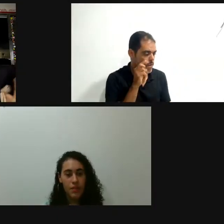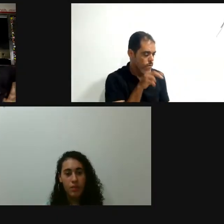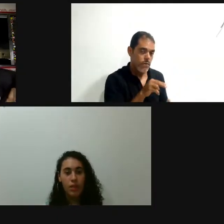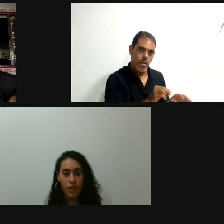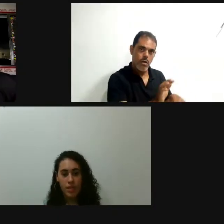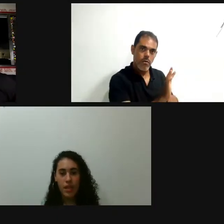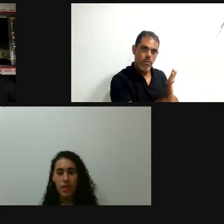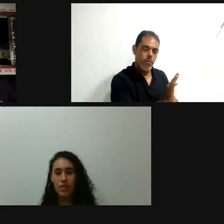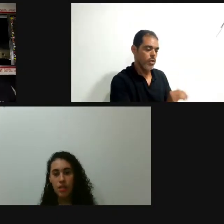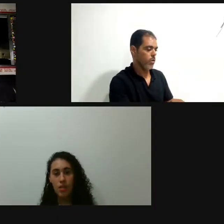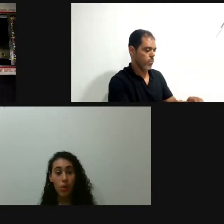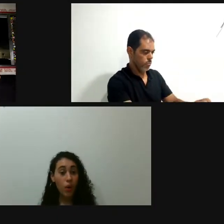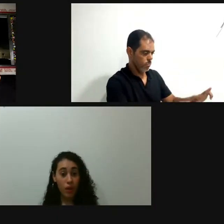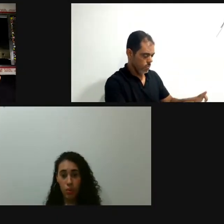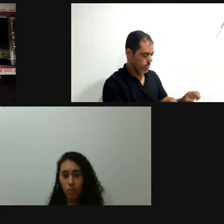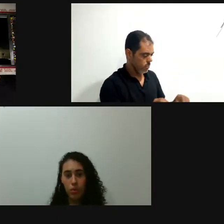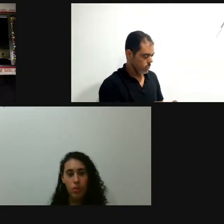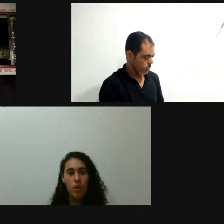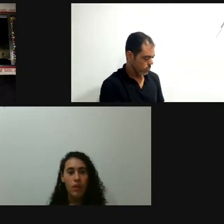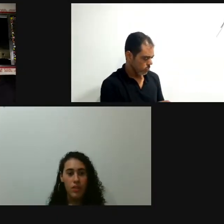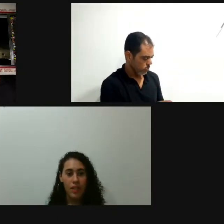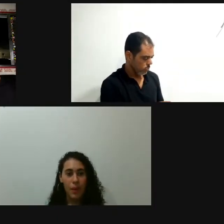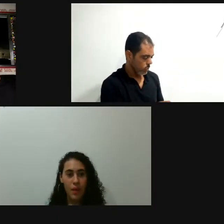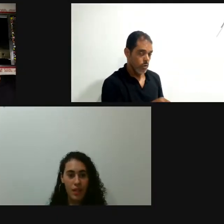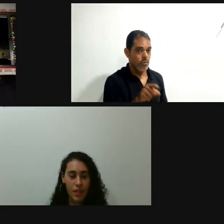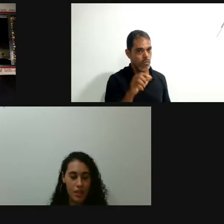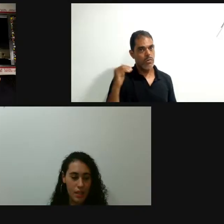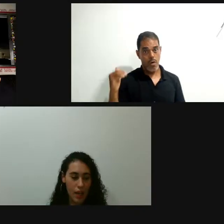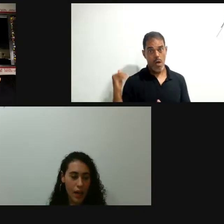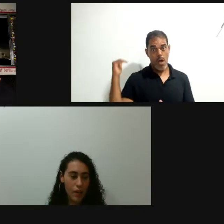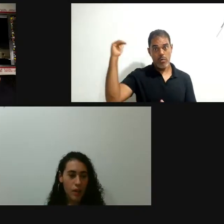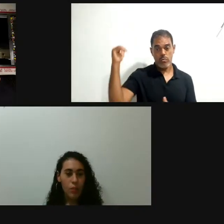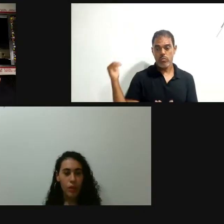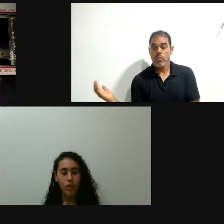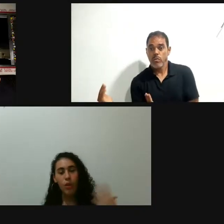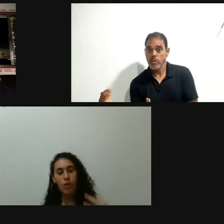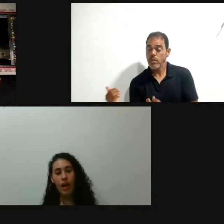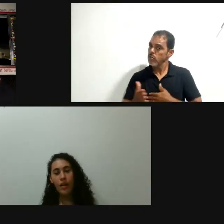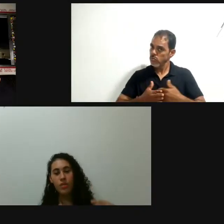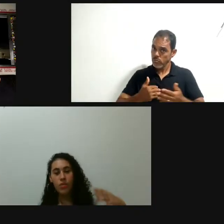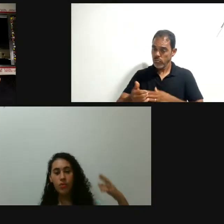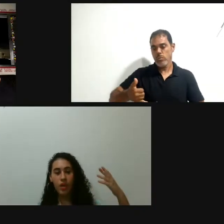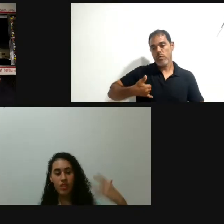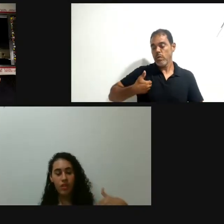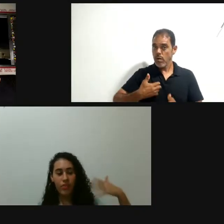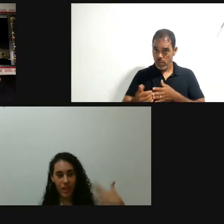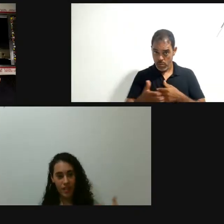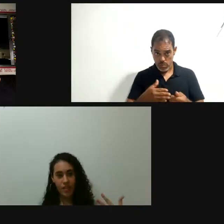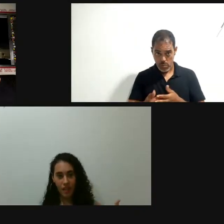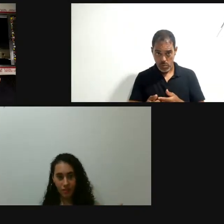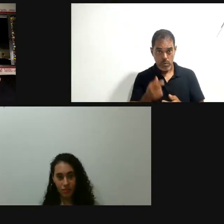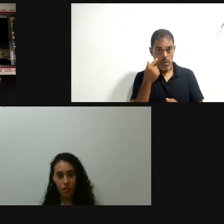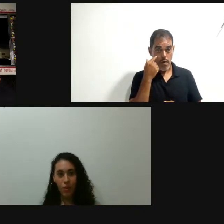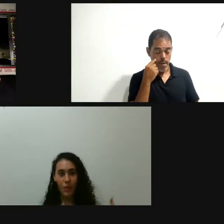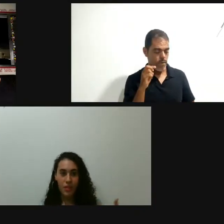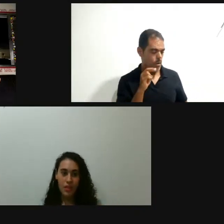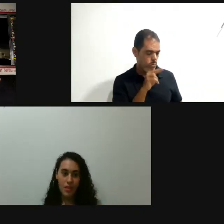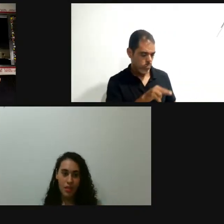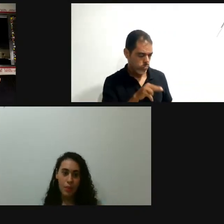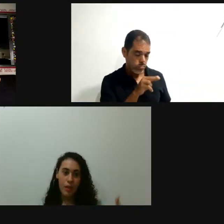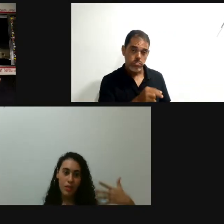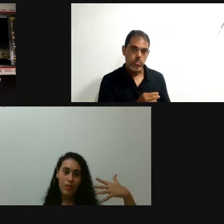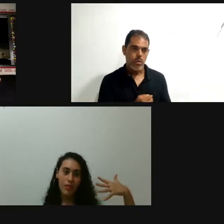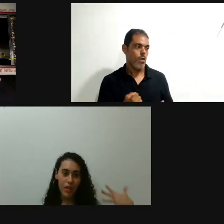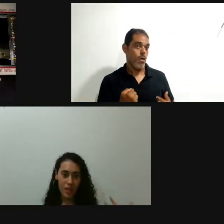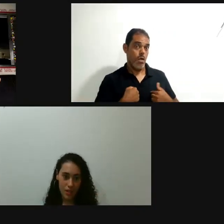já é mais velho, um adolescente ou adulto, você quer aprender a desenhar, porque no meu caso foi de vivência, eu aprendi a